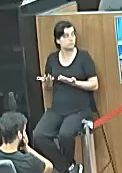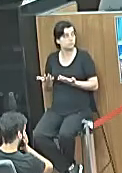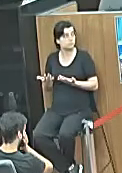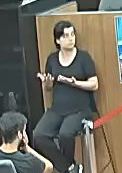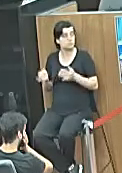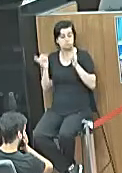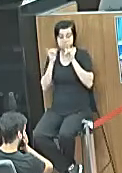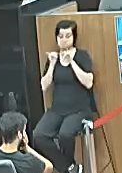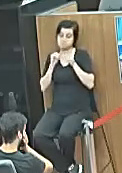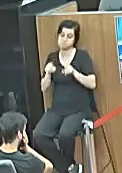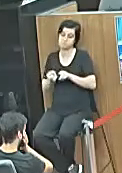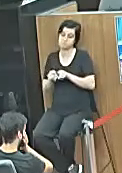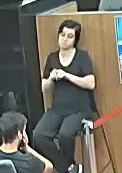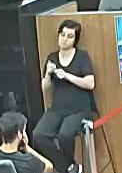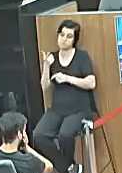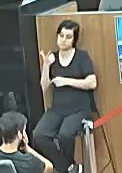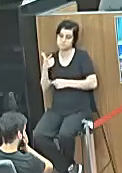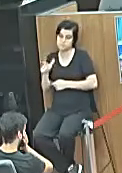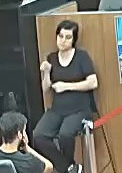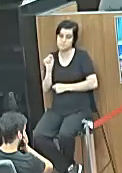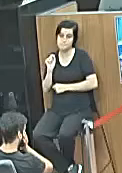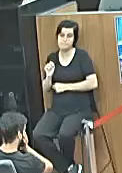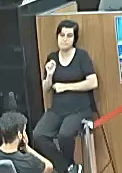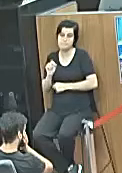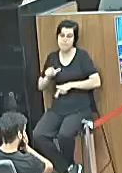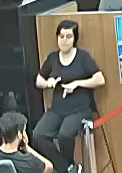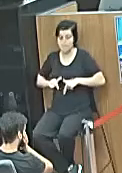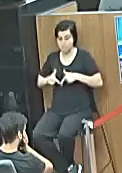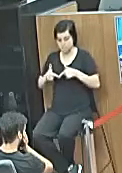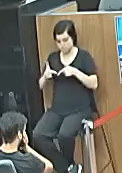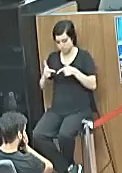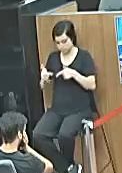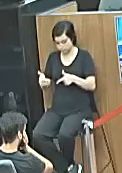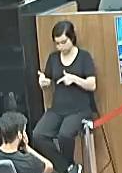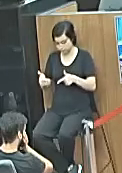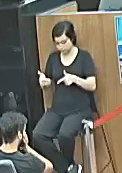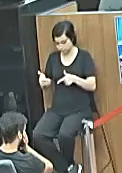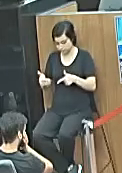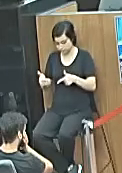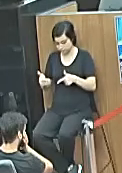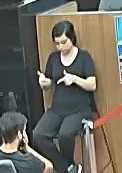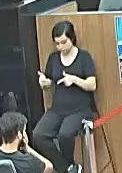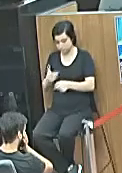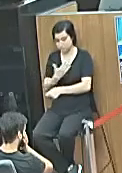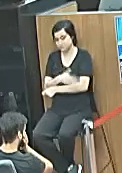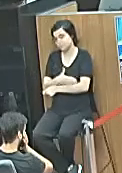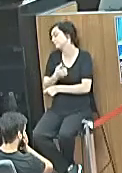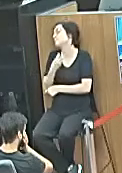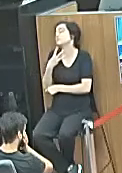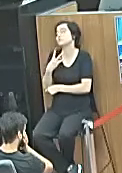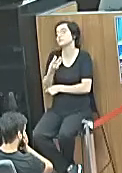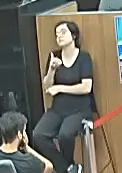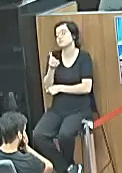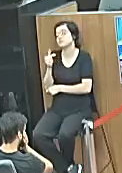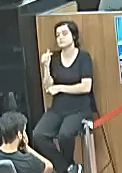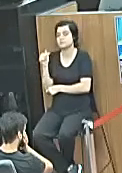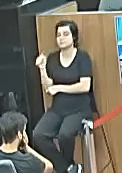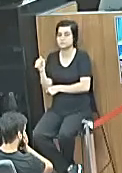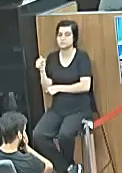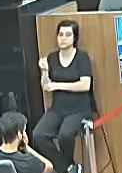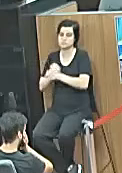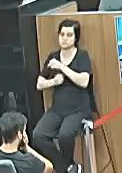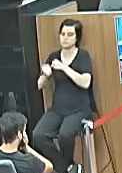questão que foi fundamental essa ação foi para que vai revitalizar br-367 foi apresentada no passado